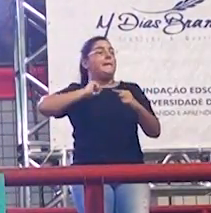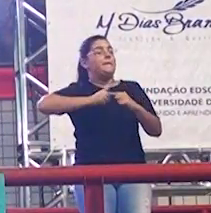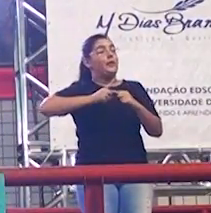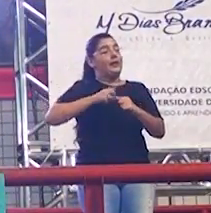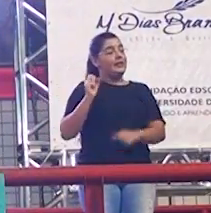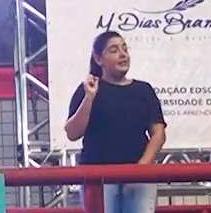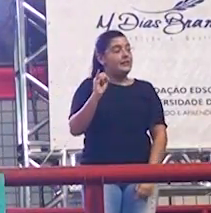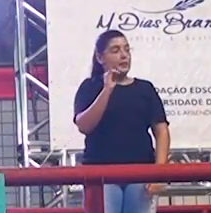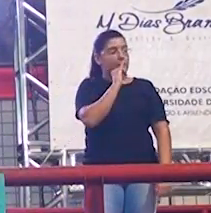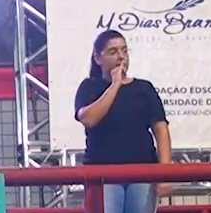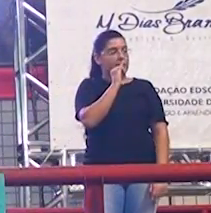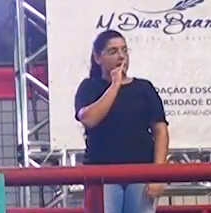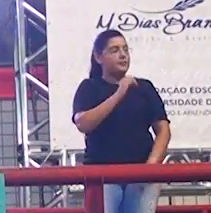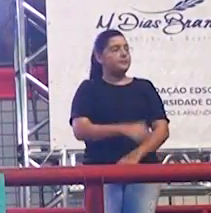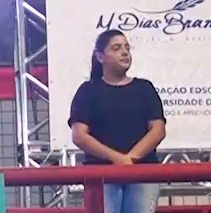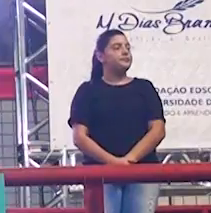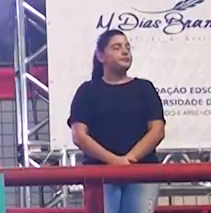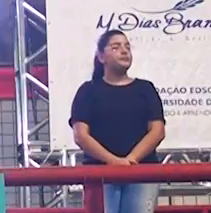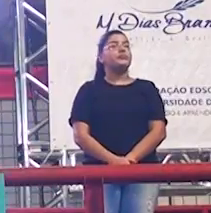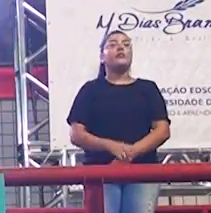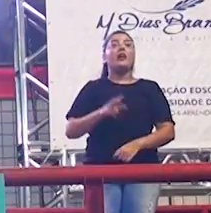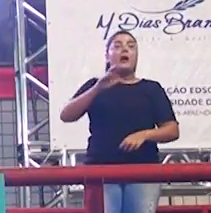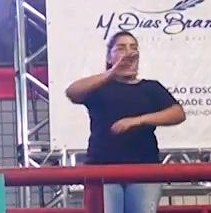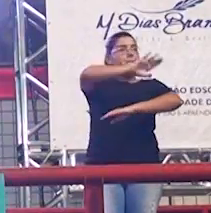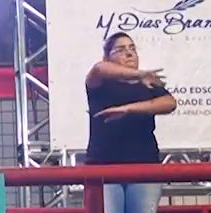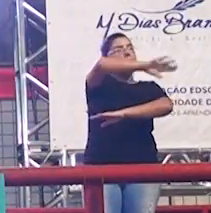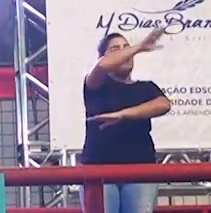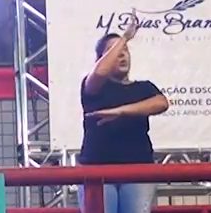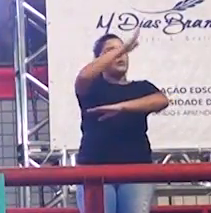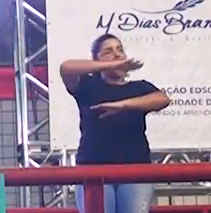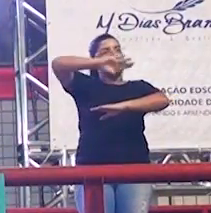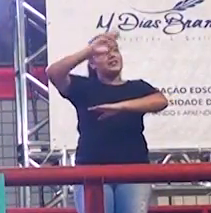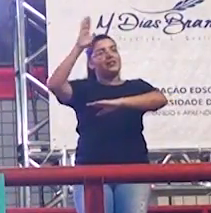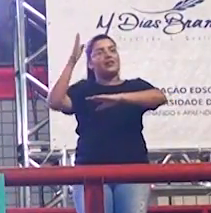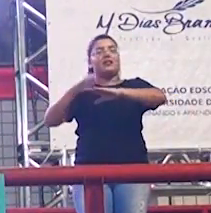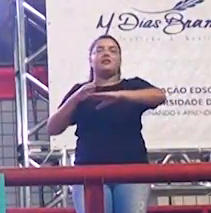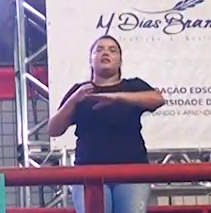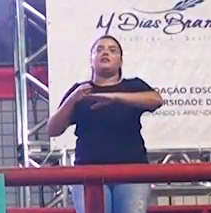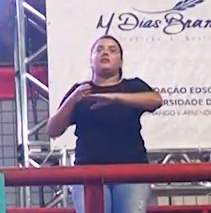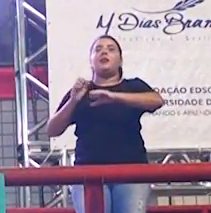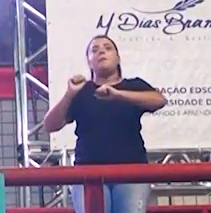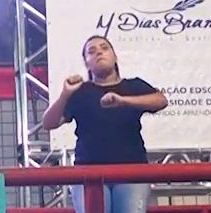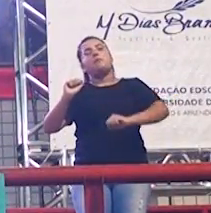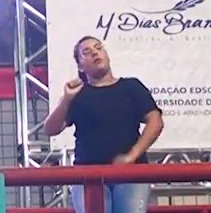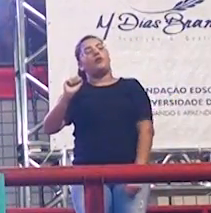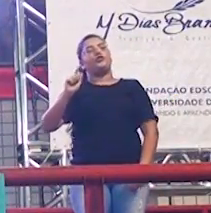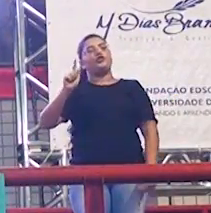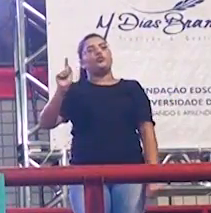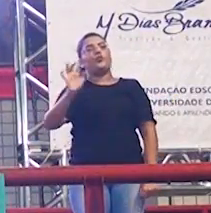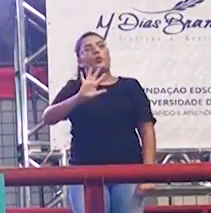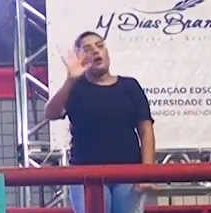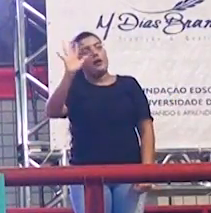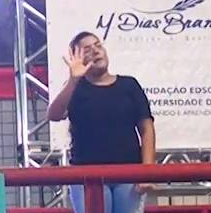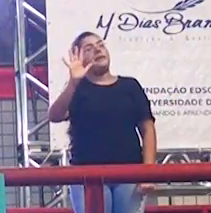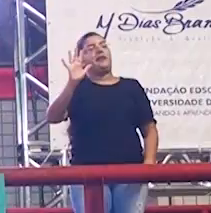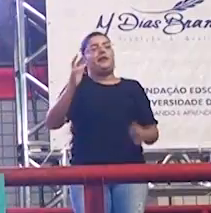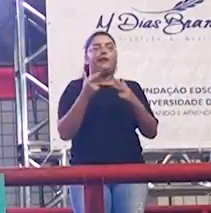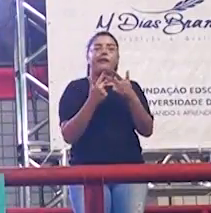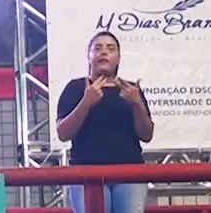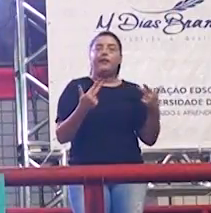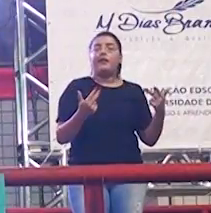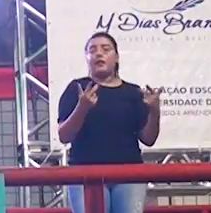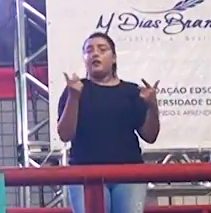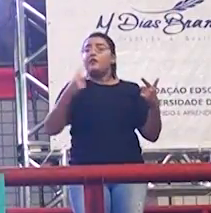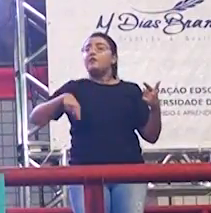quando vocês vão a uma montanha, certo? Vocês vão a Ibiapaba, quando vocês vão a Meruoca,